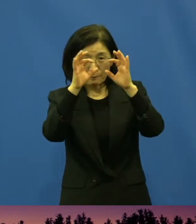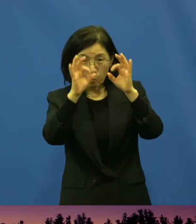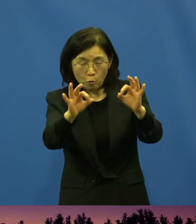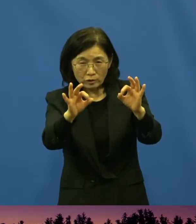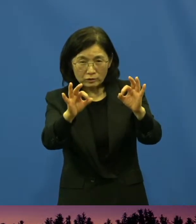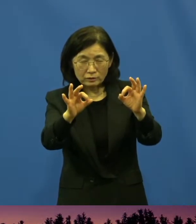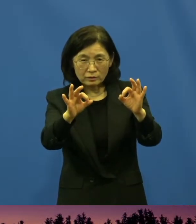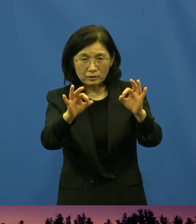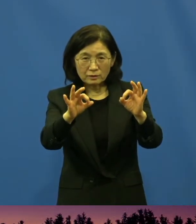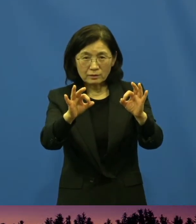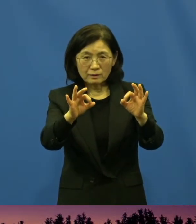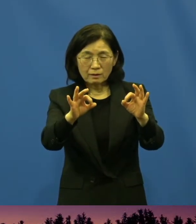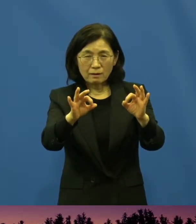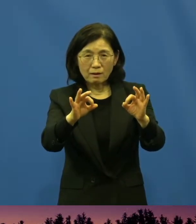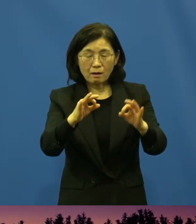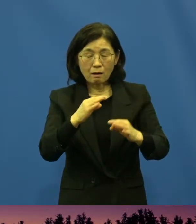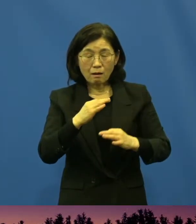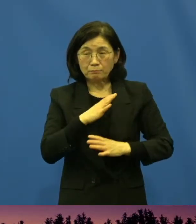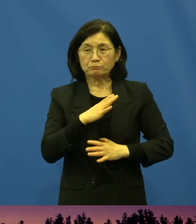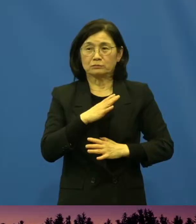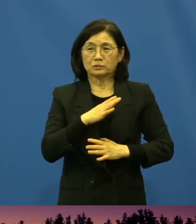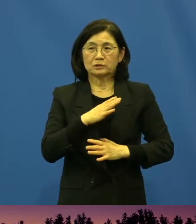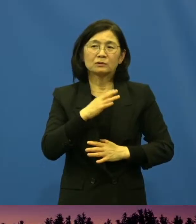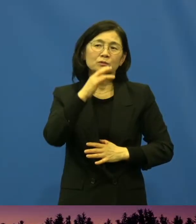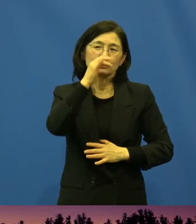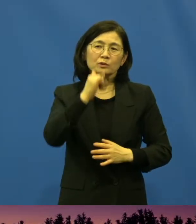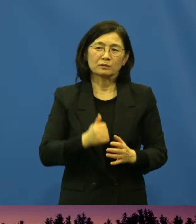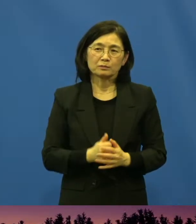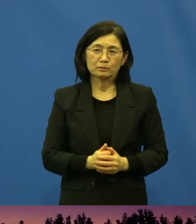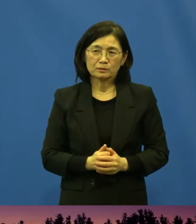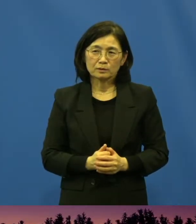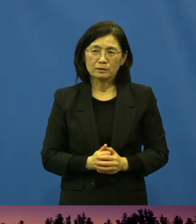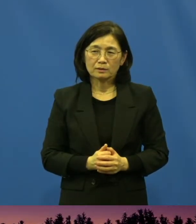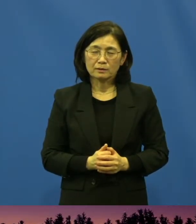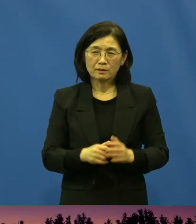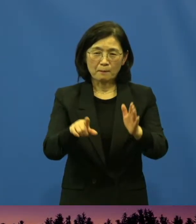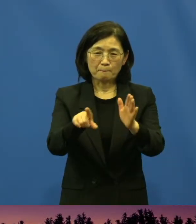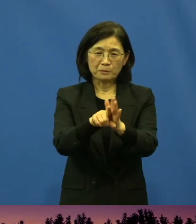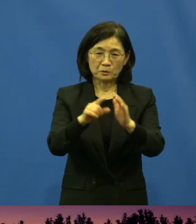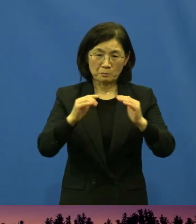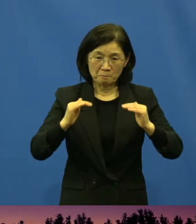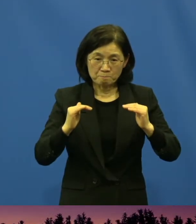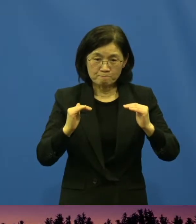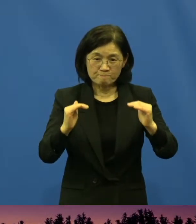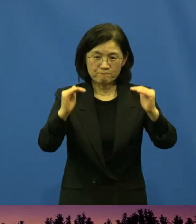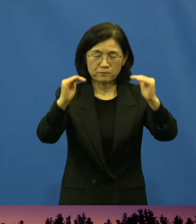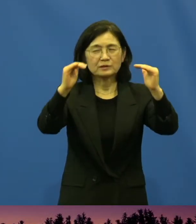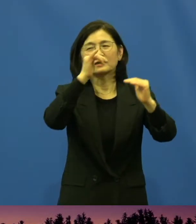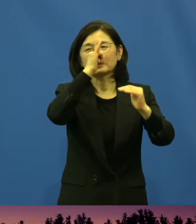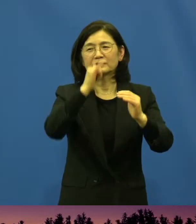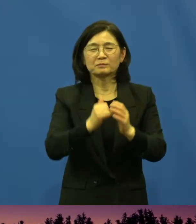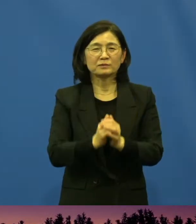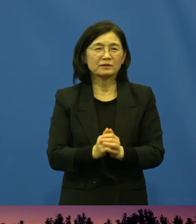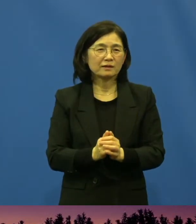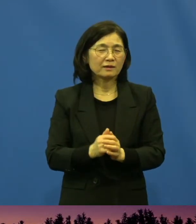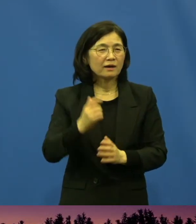잡혀서 간증을 하는데 놀라워요. 그게 어떻게 가능해요, 여러분? 성령이 하시는